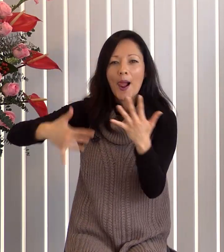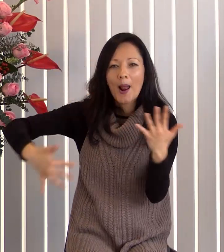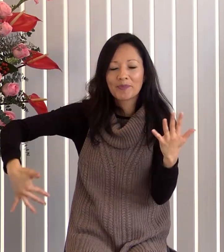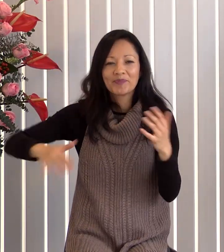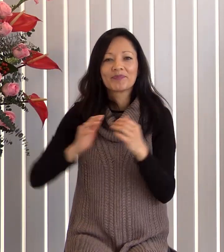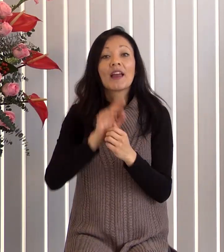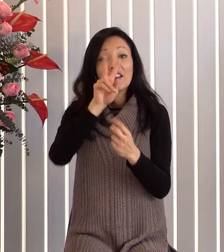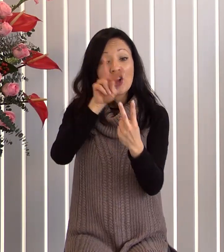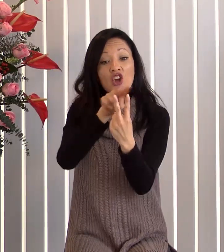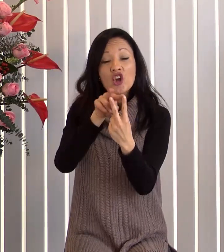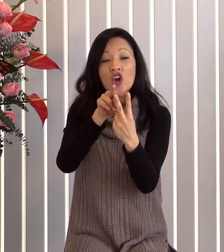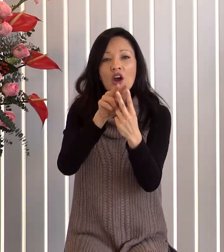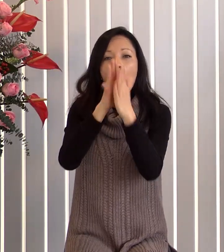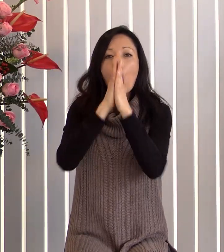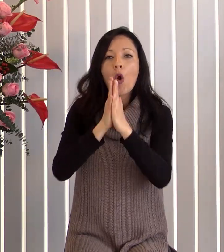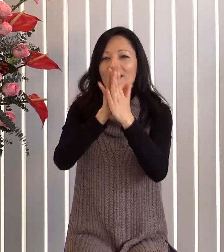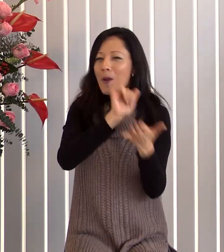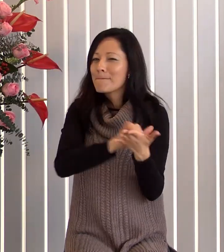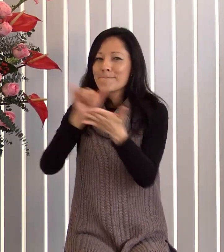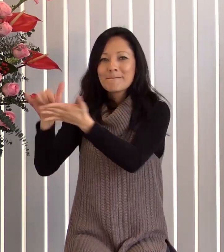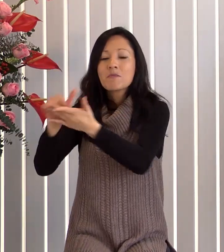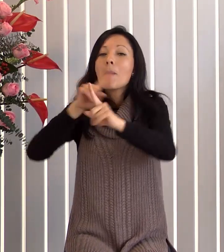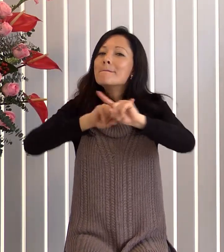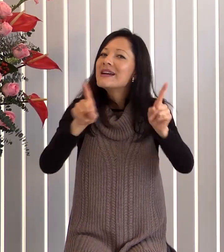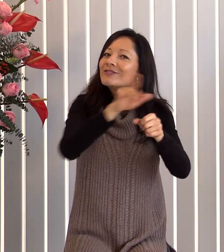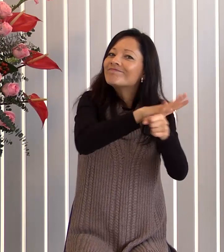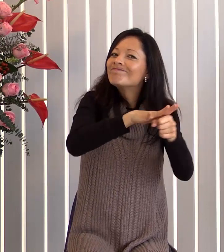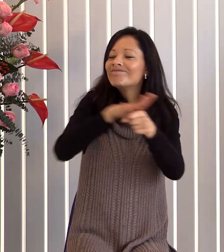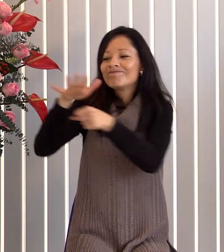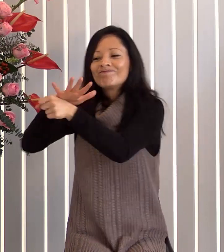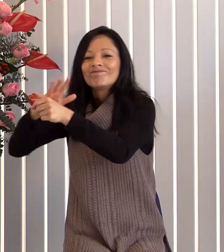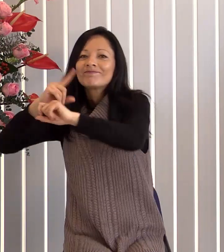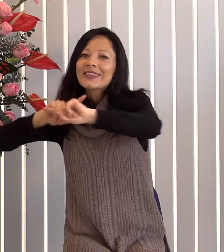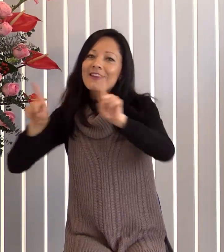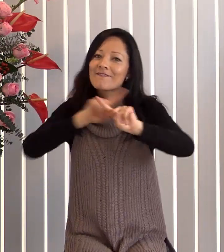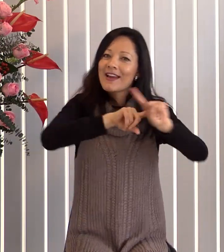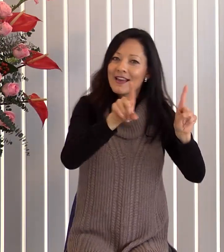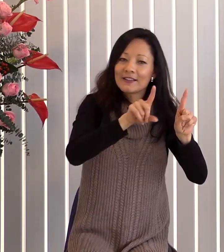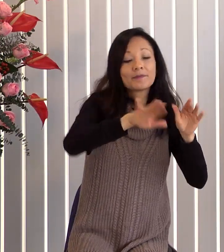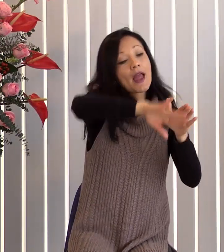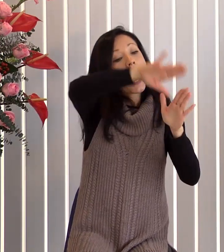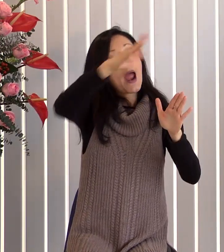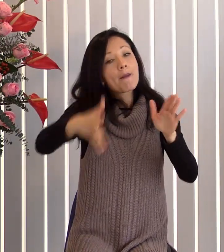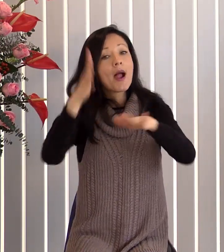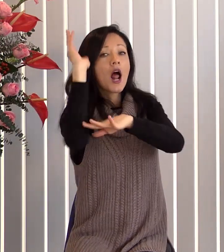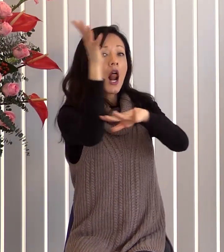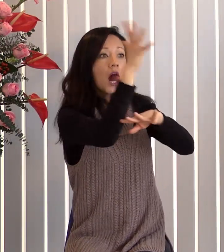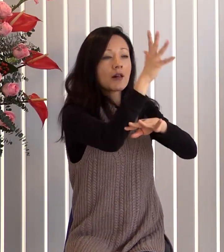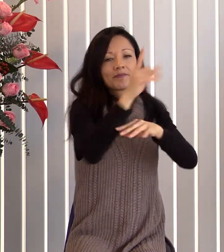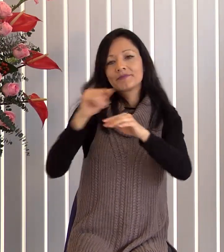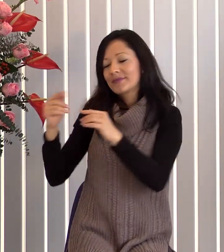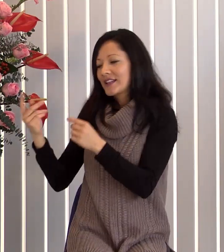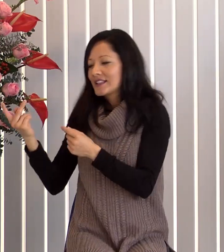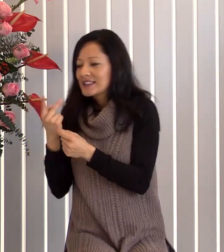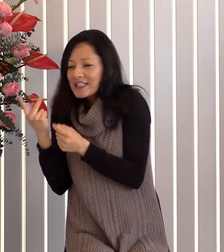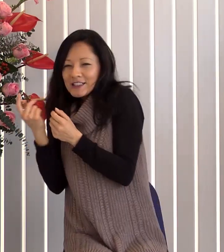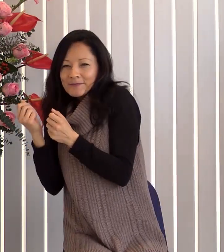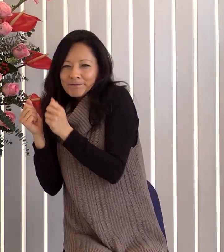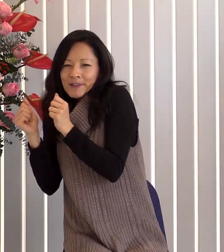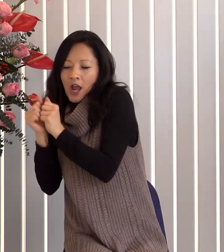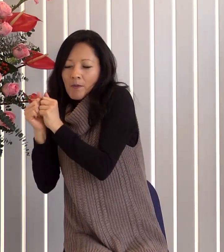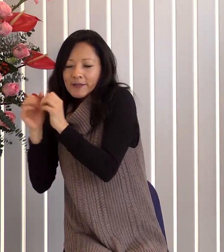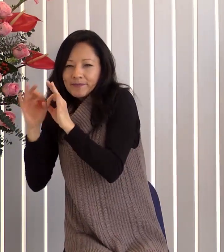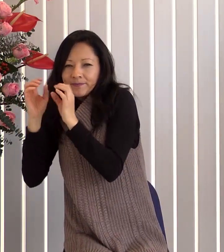en dos contextos diferentes, en el Sermón del Monte y en la intimidad con los discípulos, contiene las mismas líneas. Y